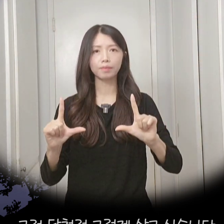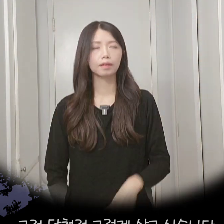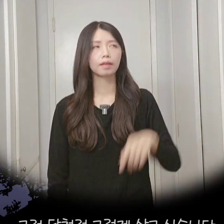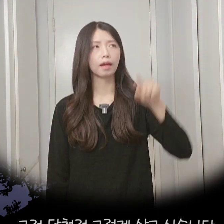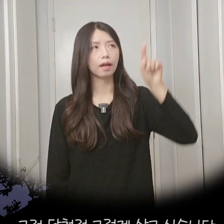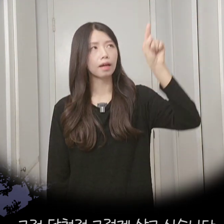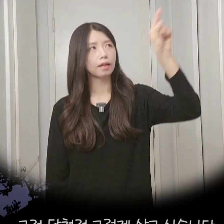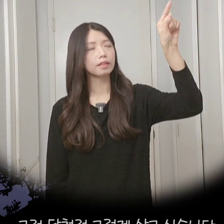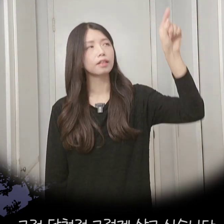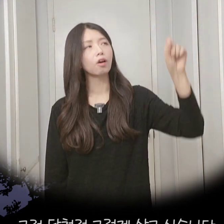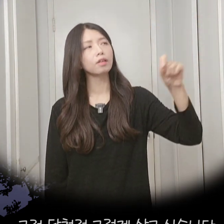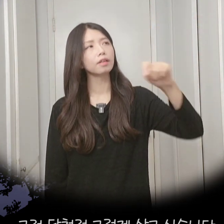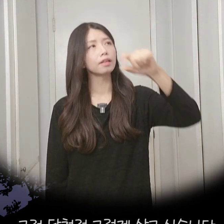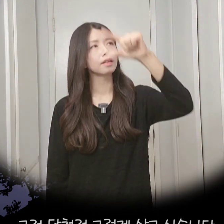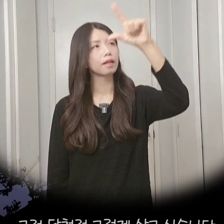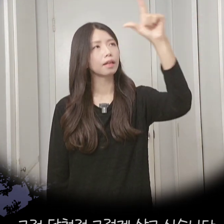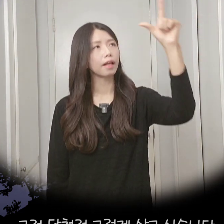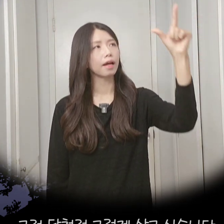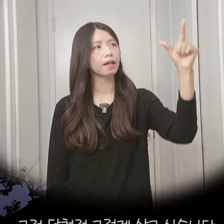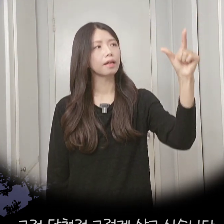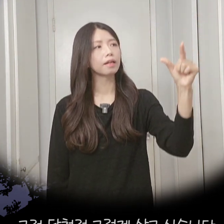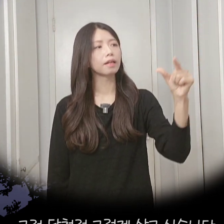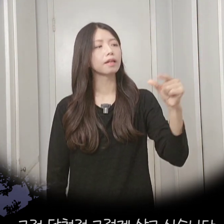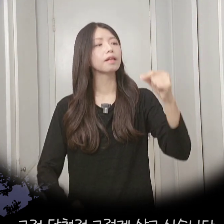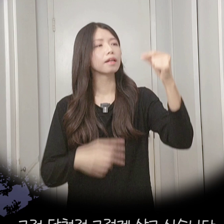없습니다. 그런